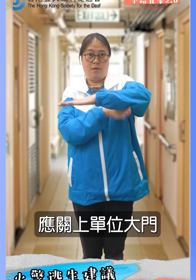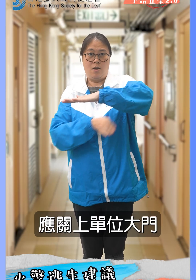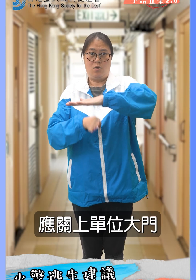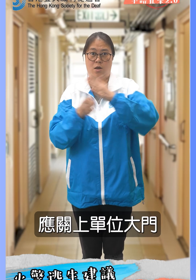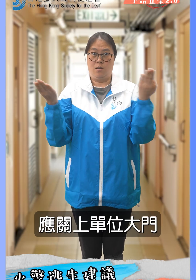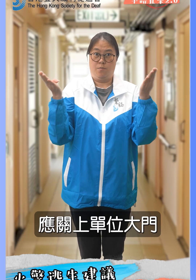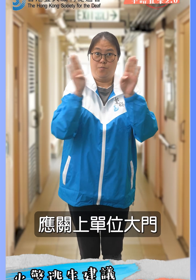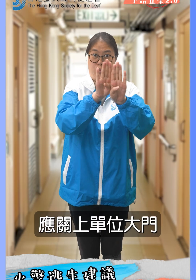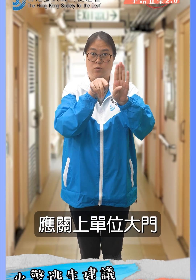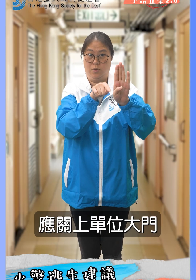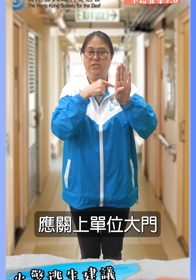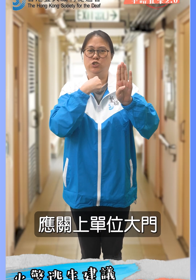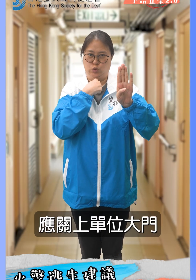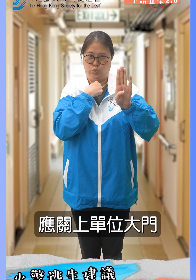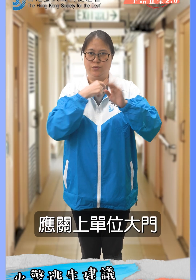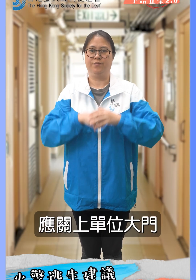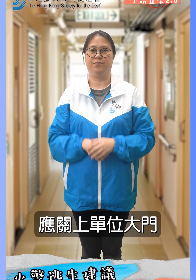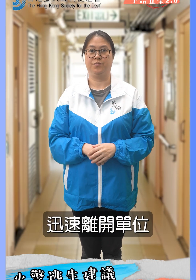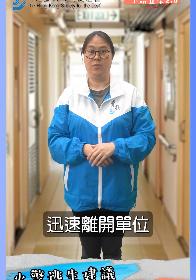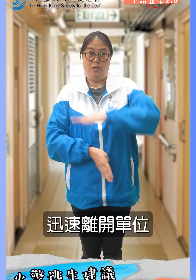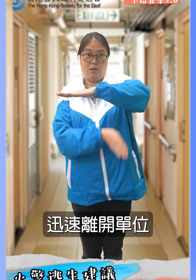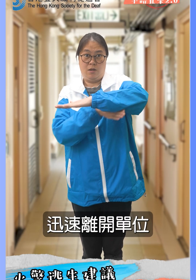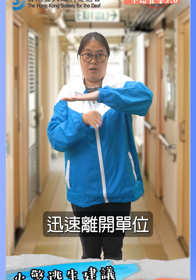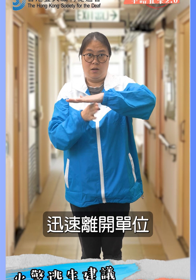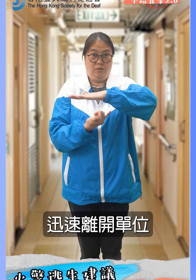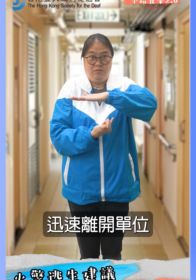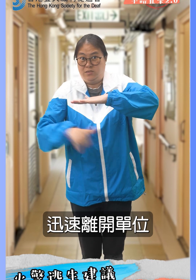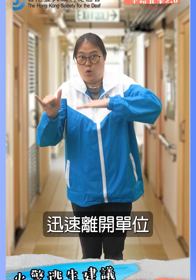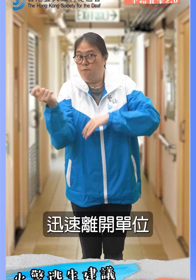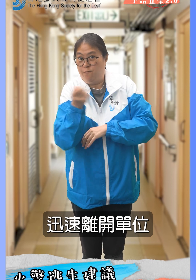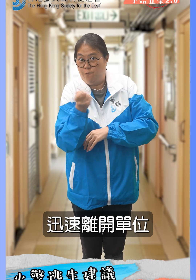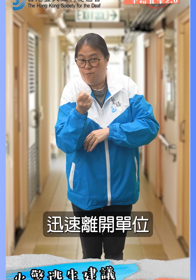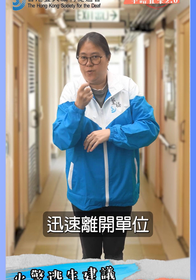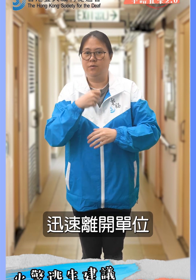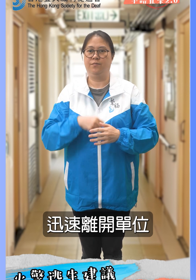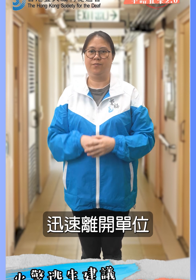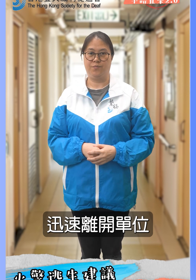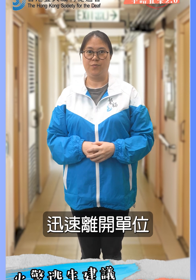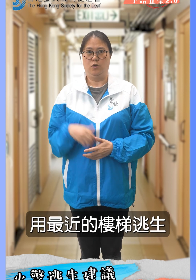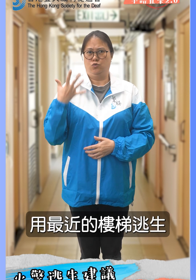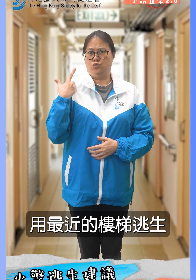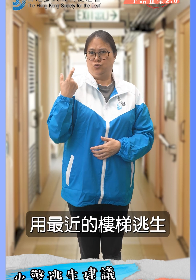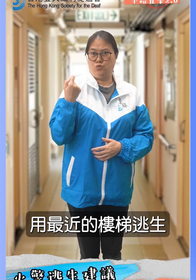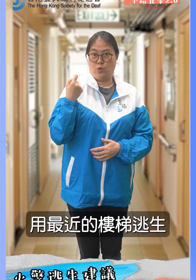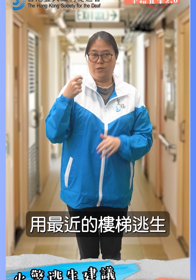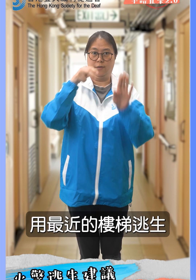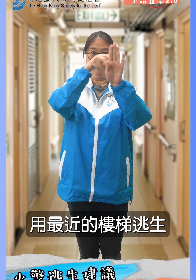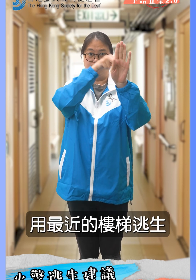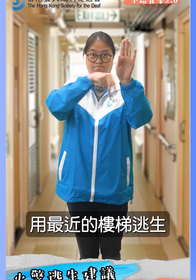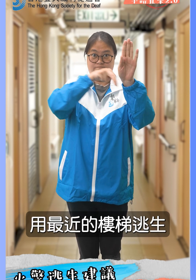應該關上單位大門，迅速離開單位，用最近嘅樓梯